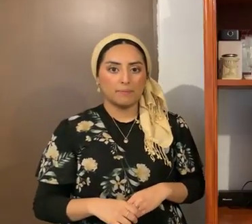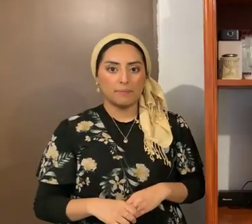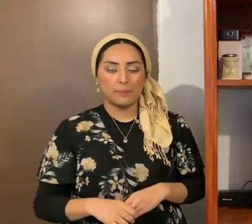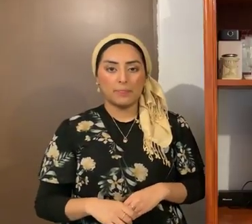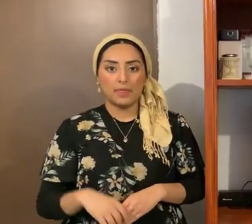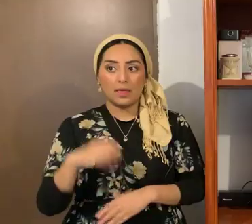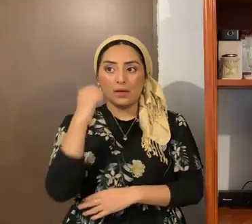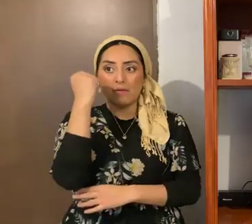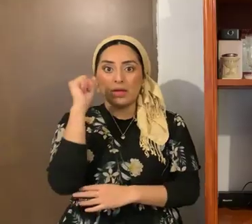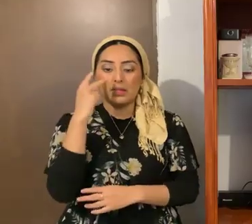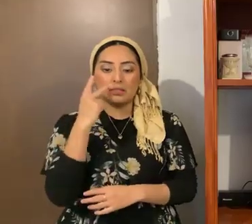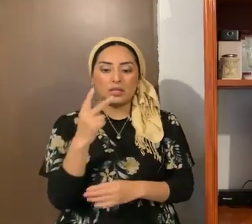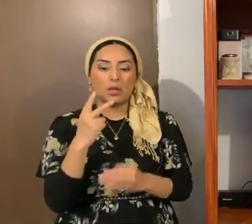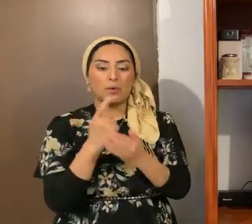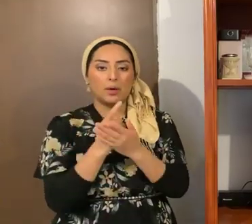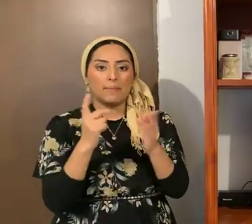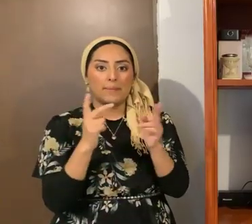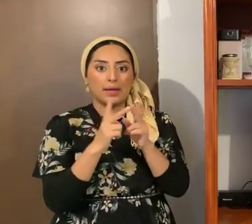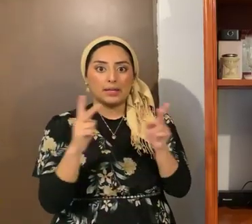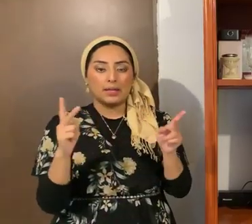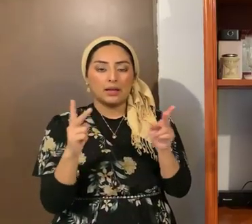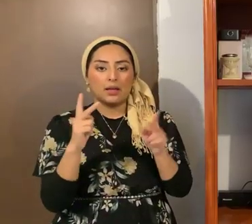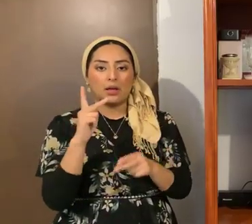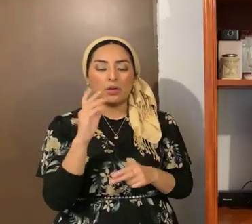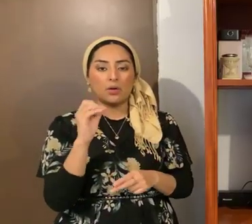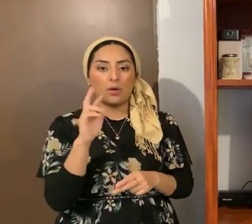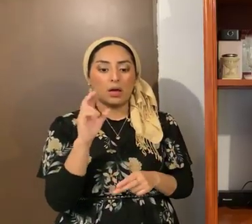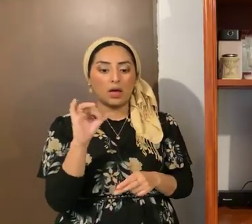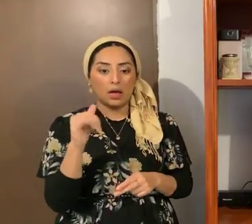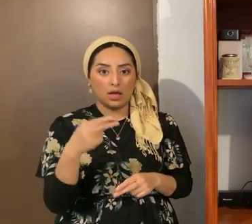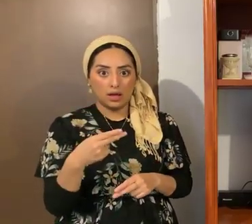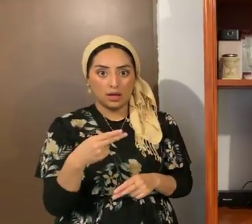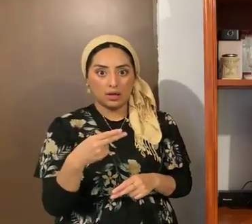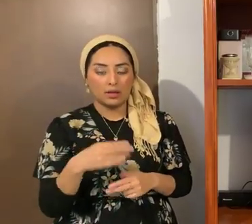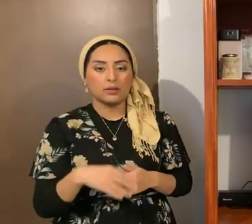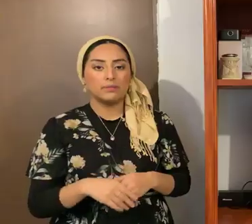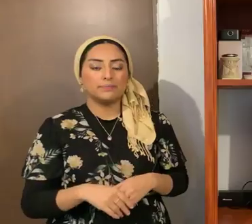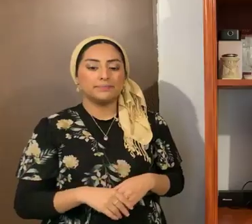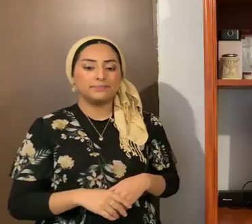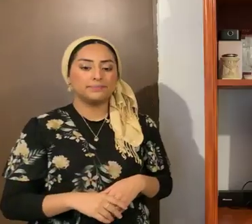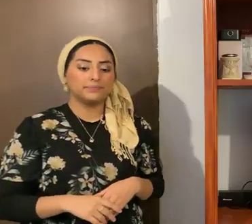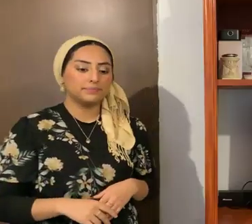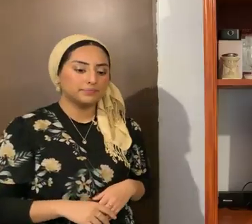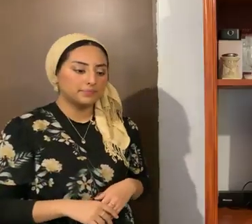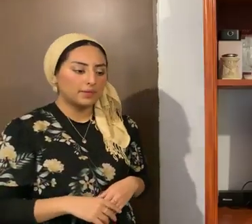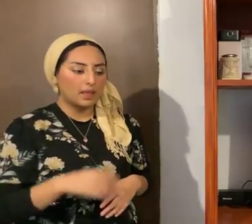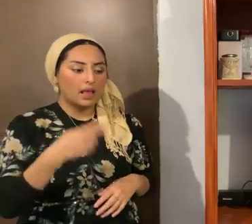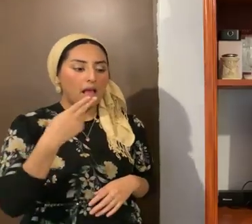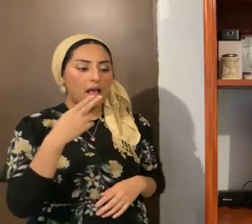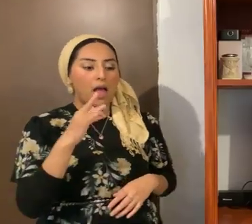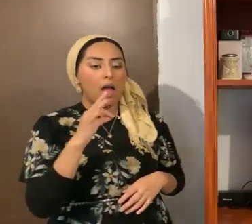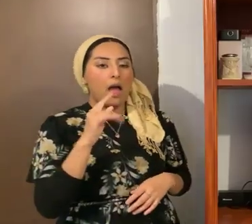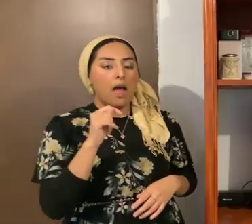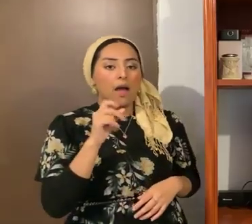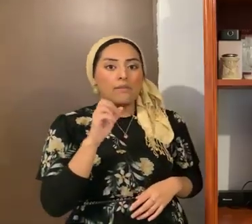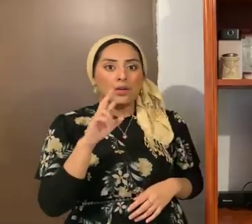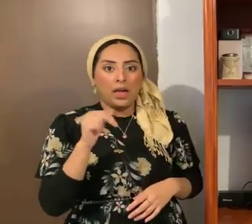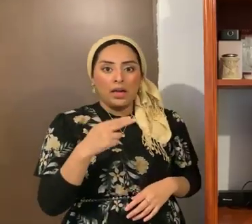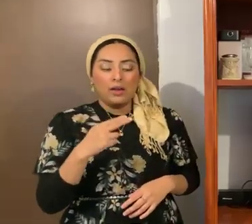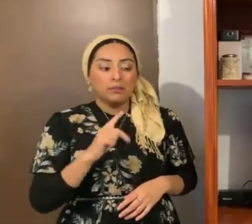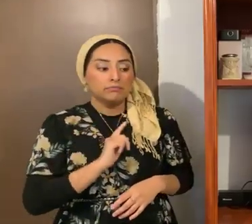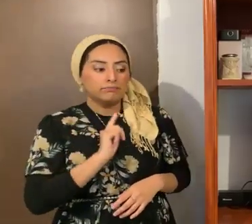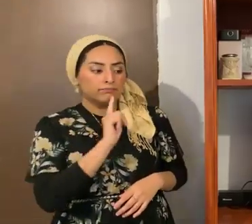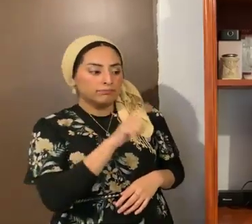Entonces, la rebelión la vemos en la parashá de Coré contra Moshe. En la Haftará le